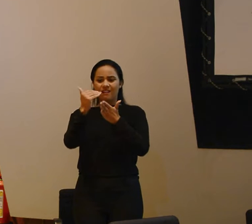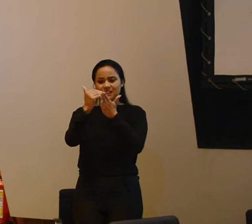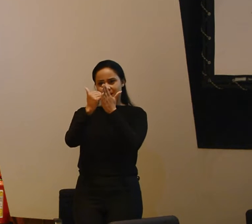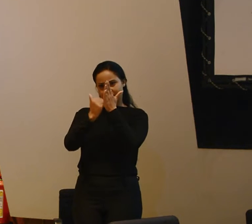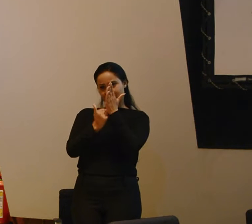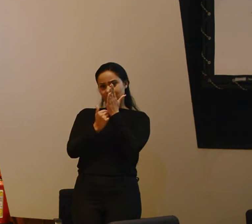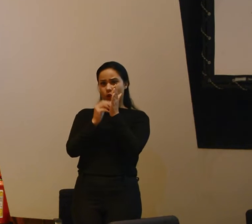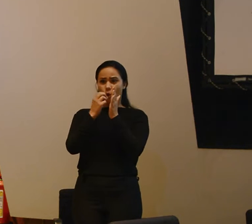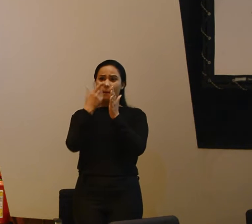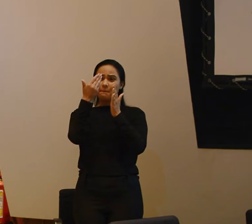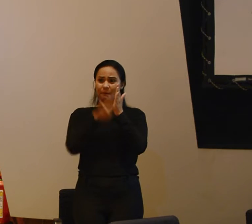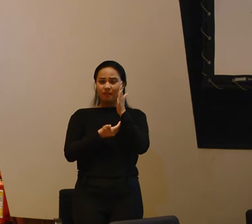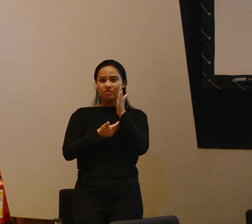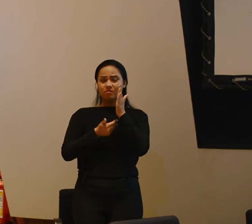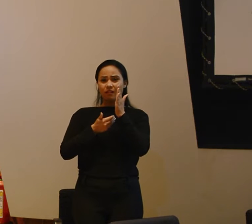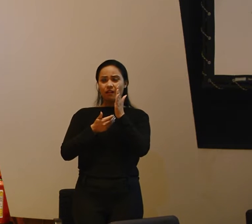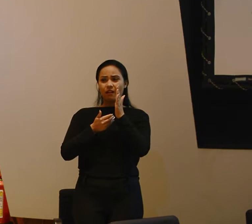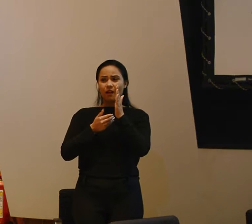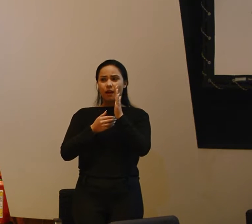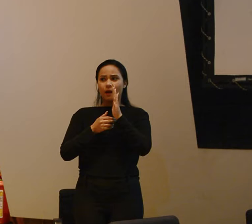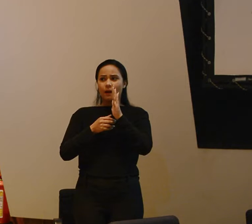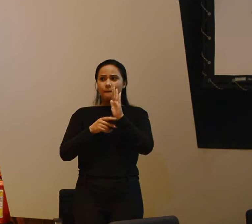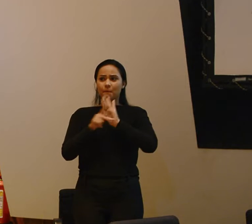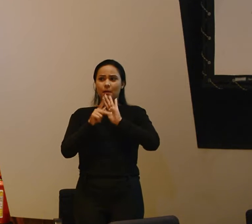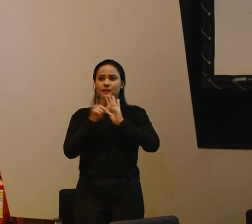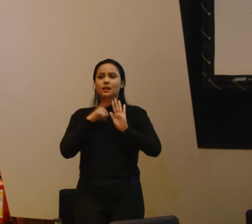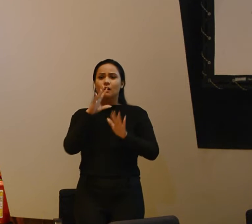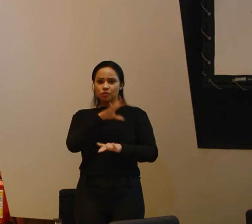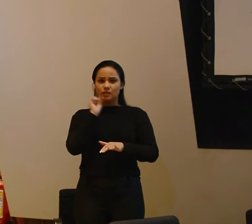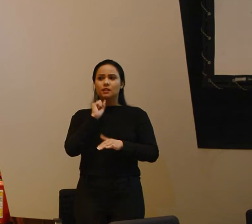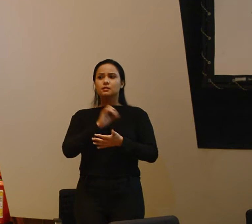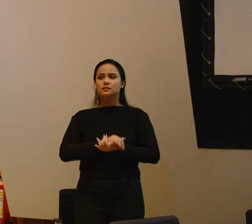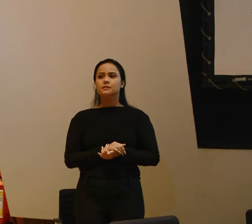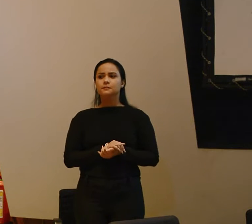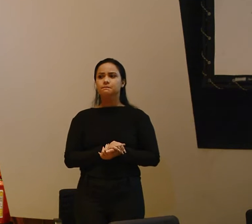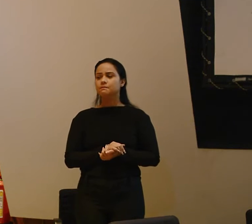ou mesmo perder algumas habilidades que já haviam sido adquiridas.